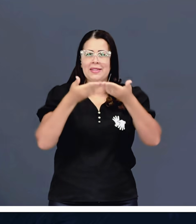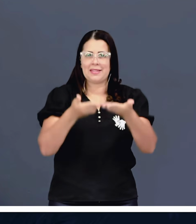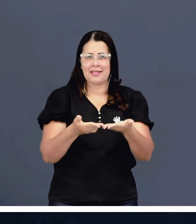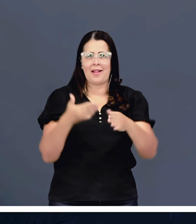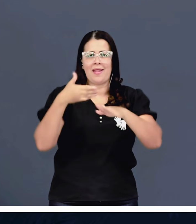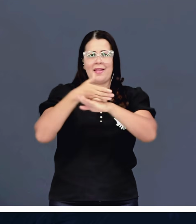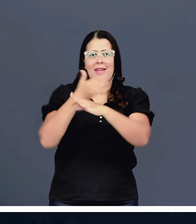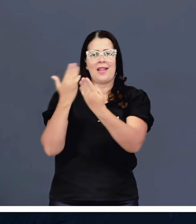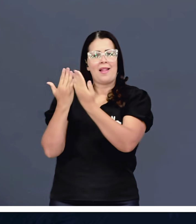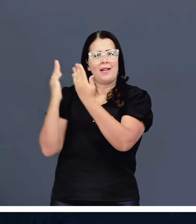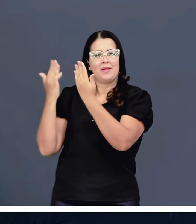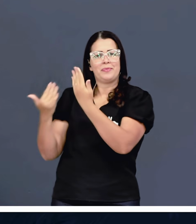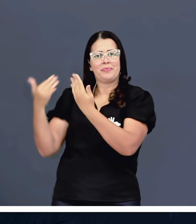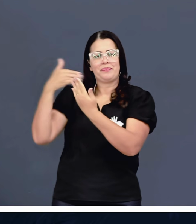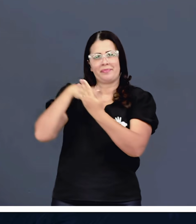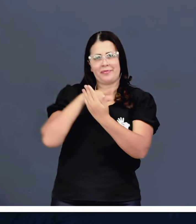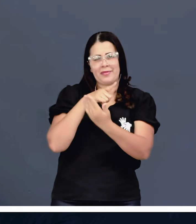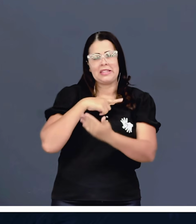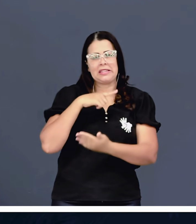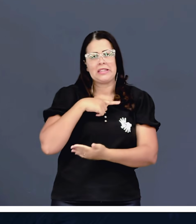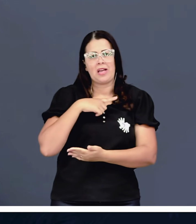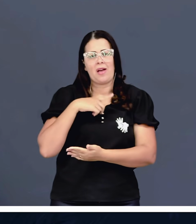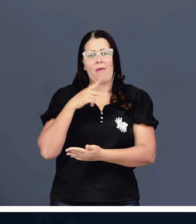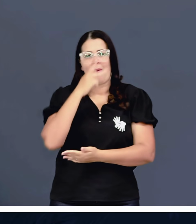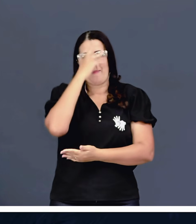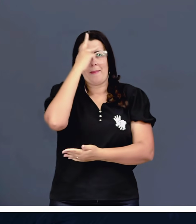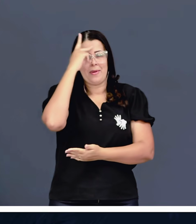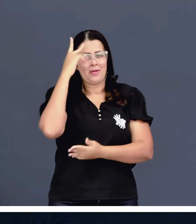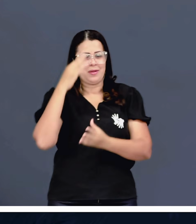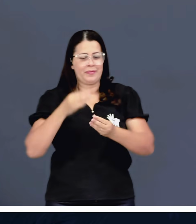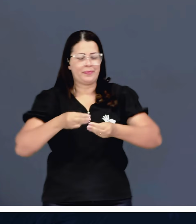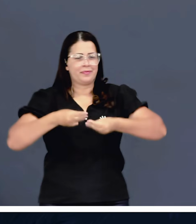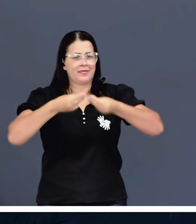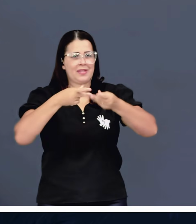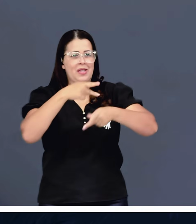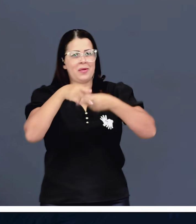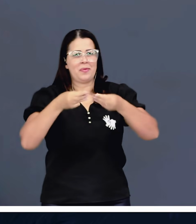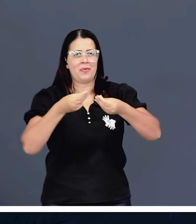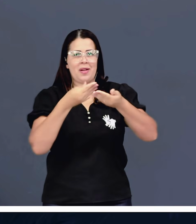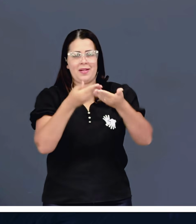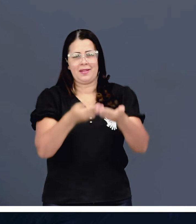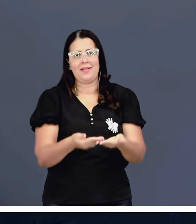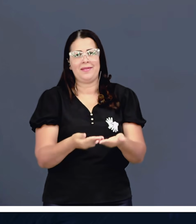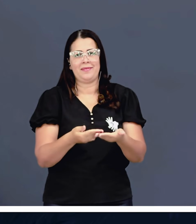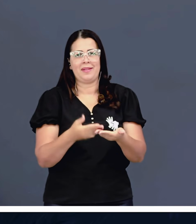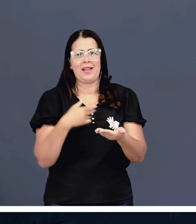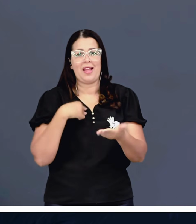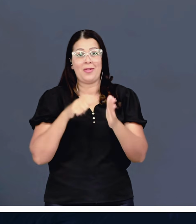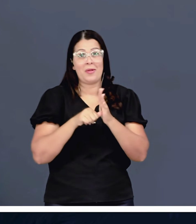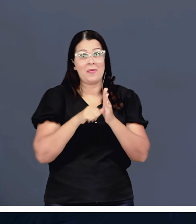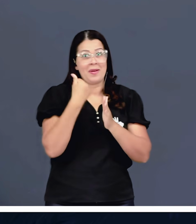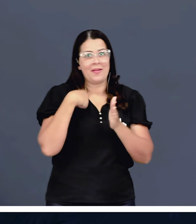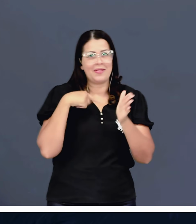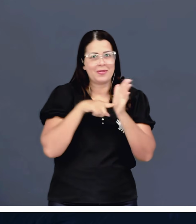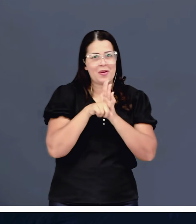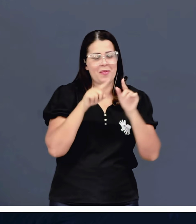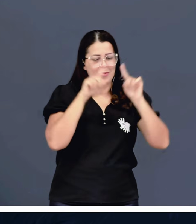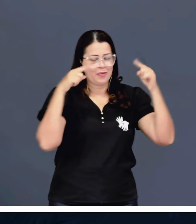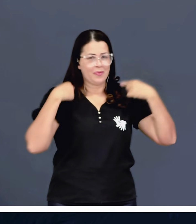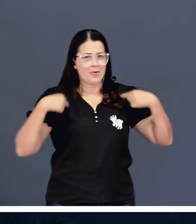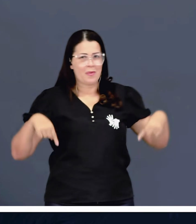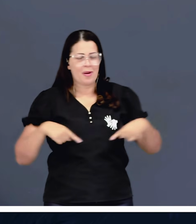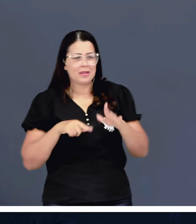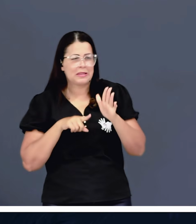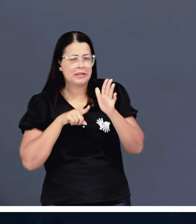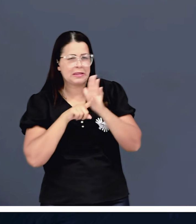Ali na entrada, quando você passou, tinha alguém te entregando um presente, uma placa perguntando: é sua primeira vez? Se é a sua